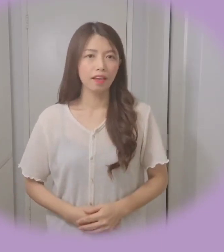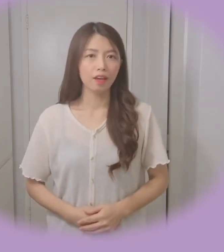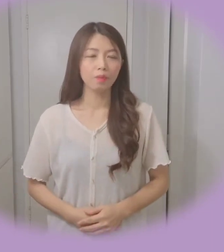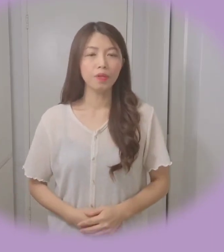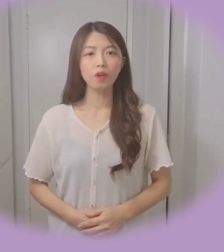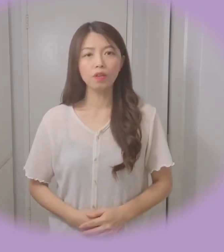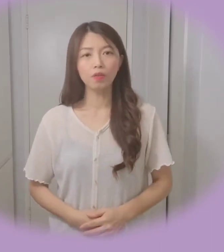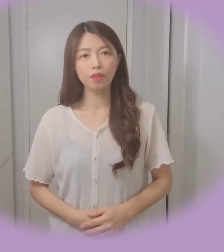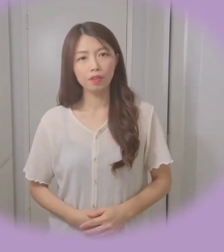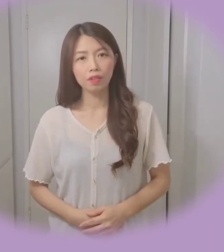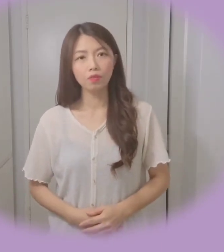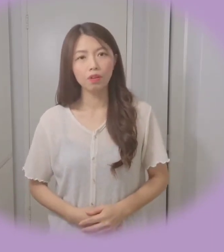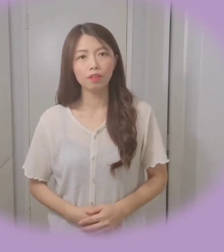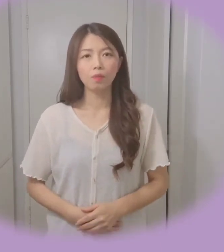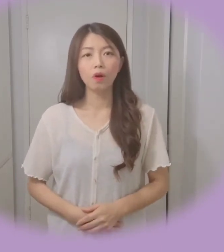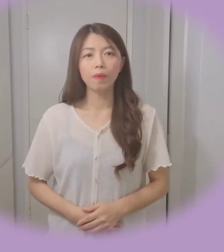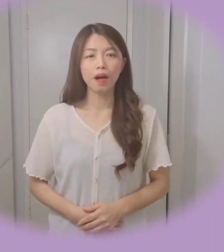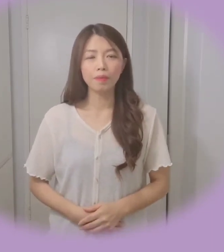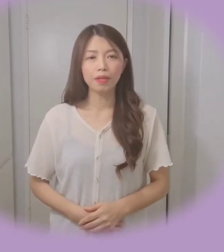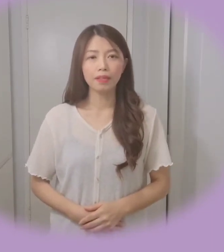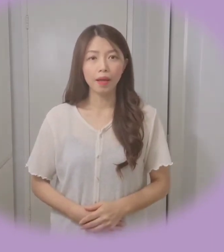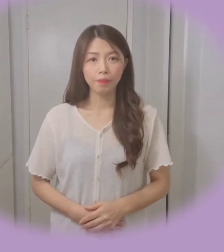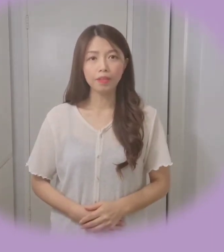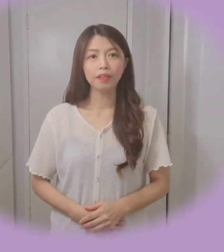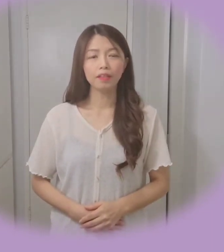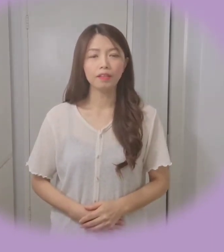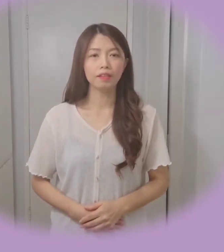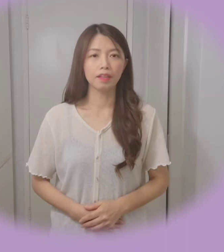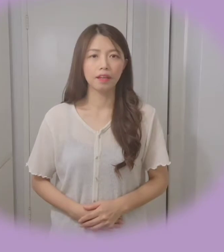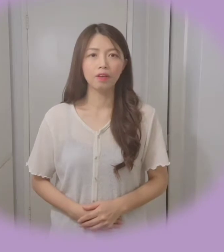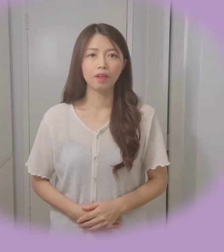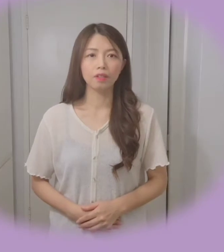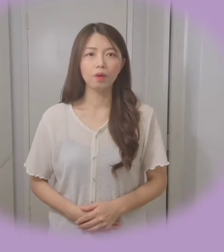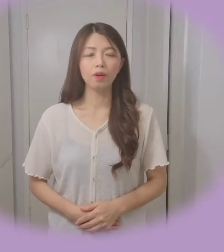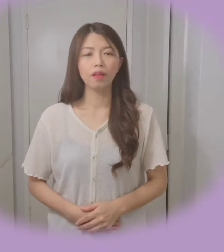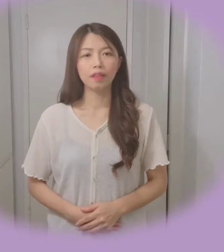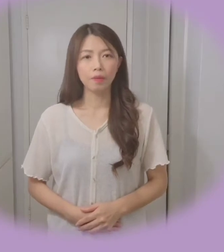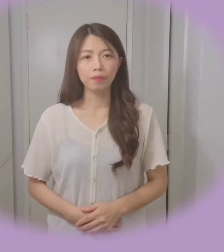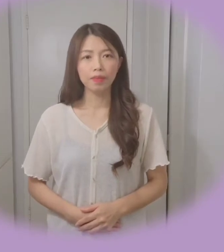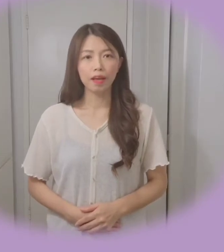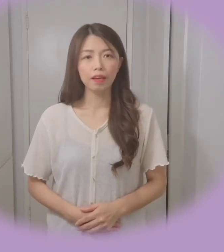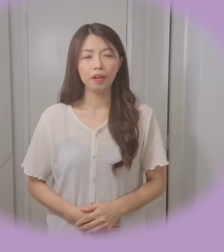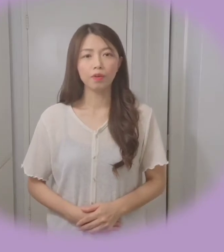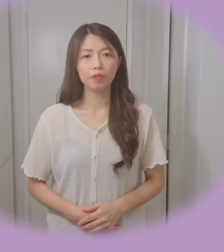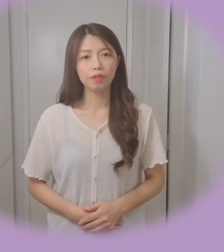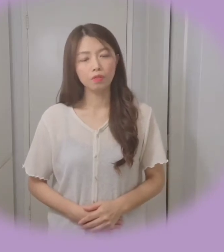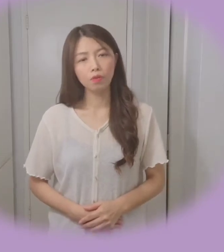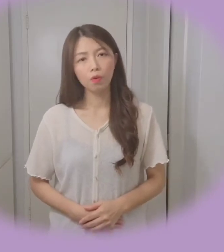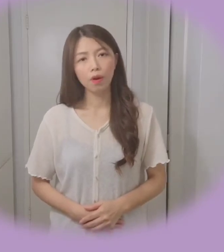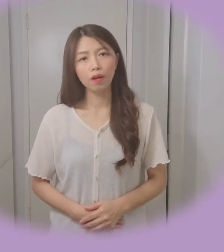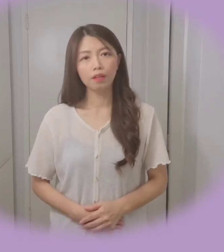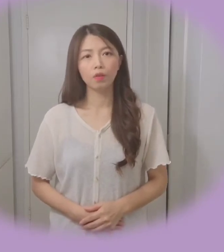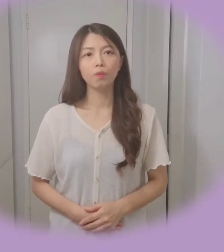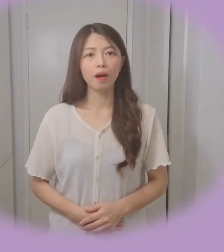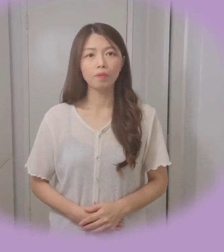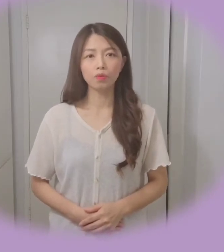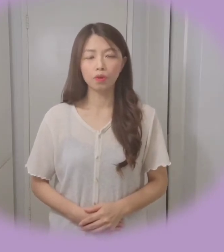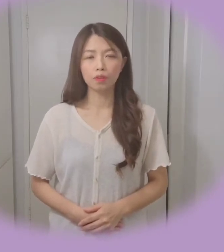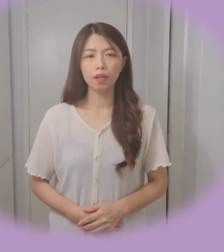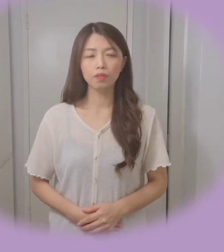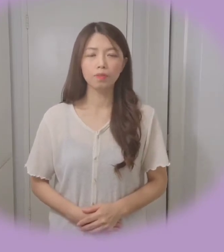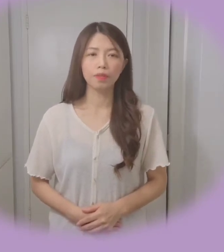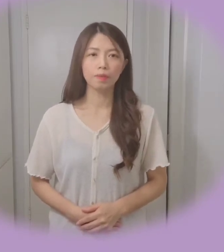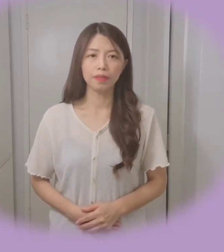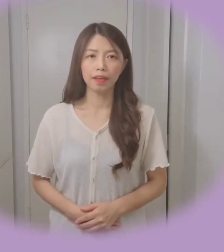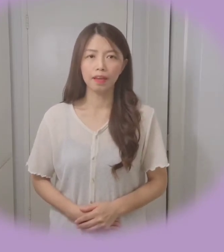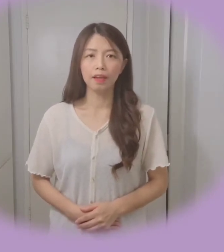미련이 아니야. 미련이라고 하는 뜻의 수어는 뭔가 마음이 남는다는 뜻이잖아요. 그래서 남다 라고 하는 뜻의 수어와 그리고 마음